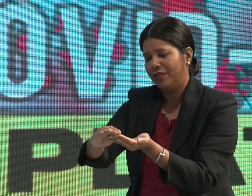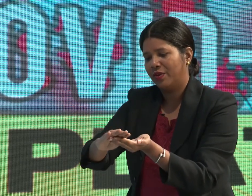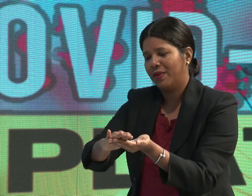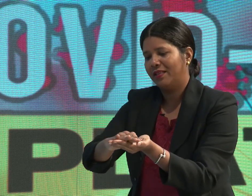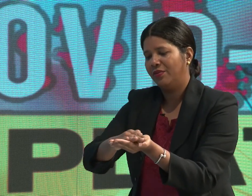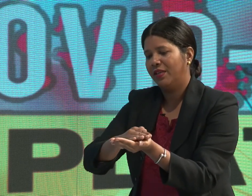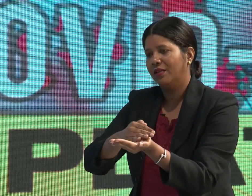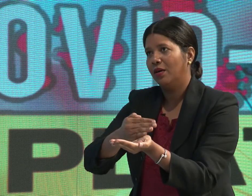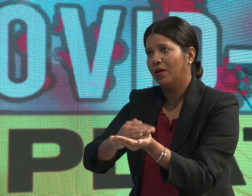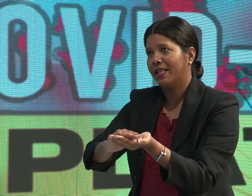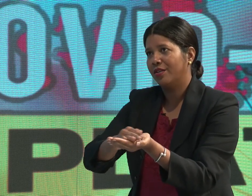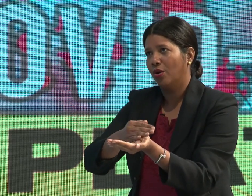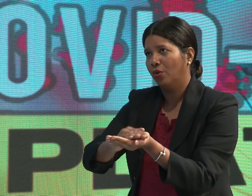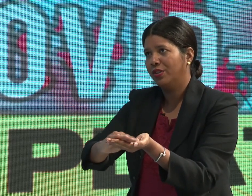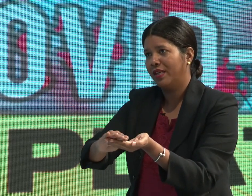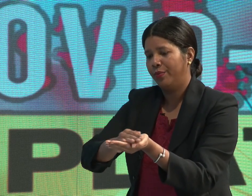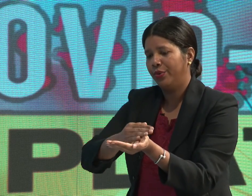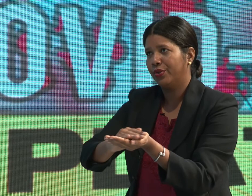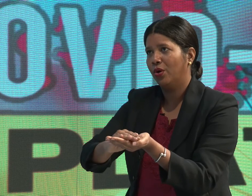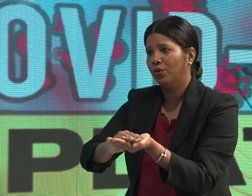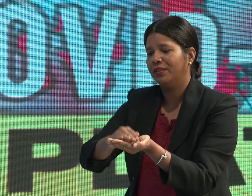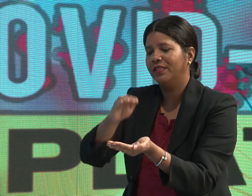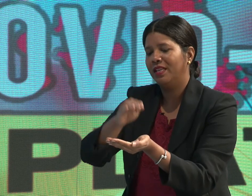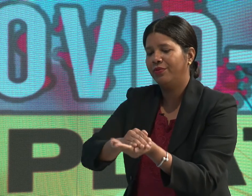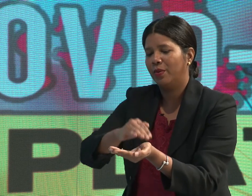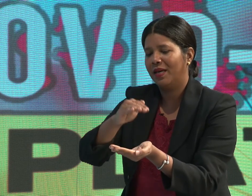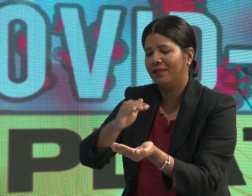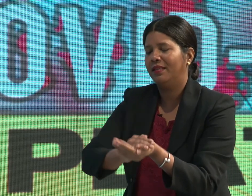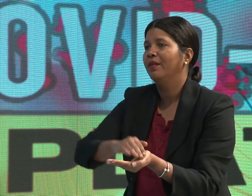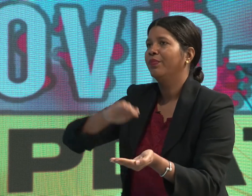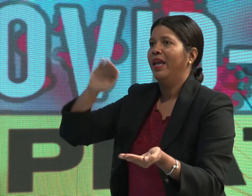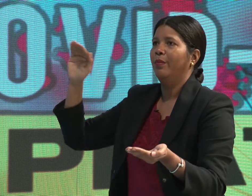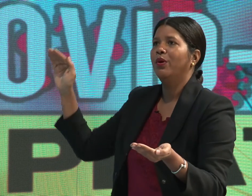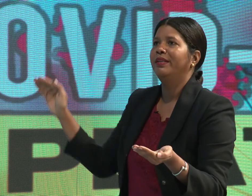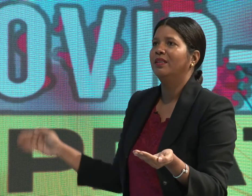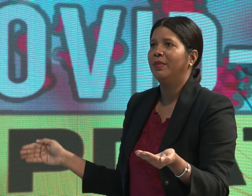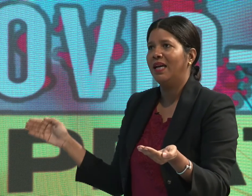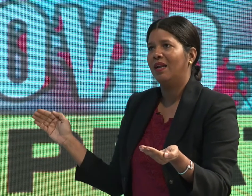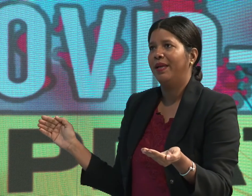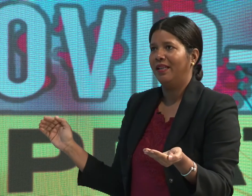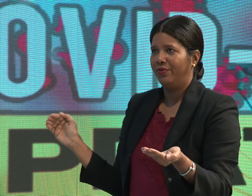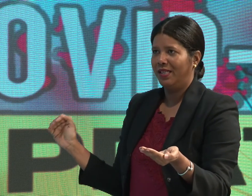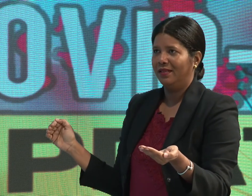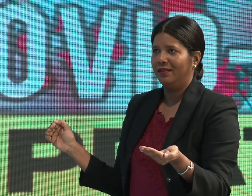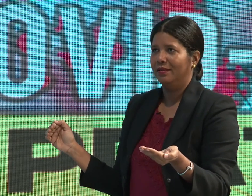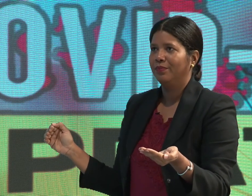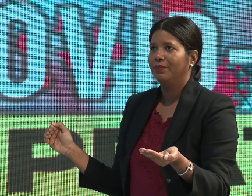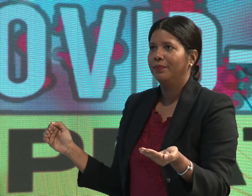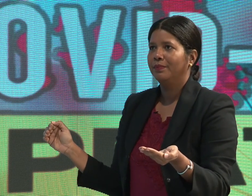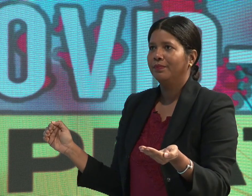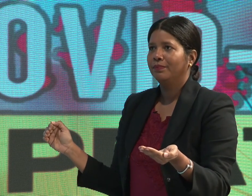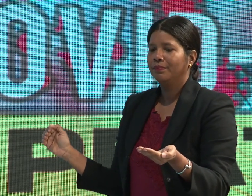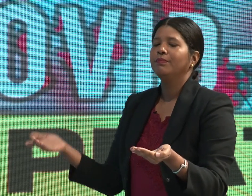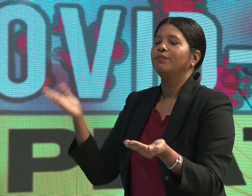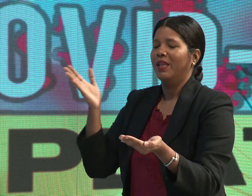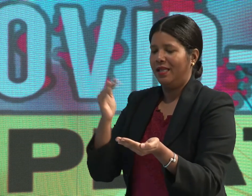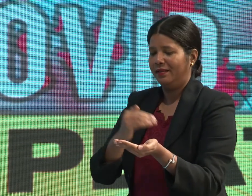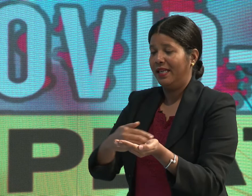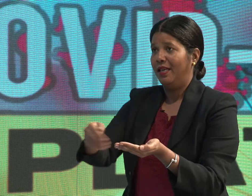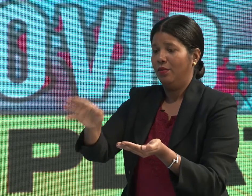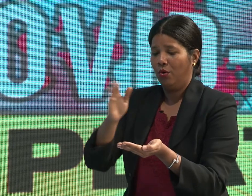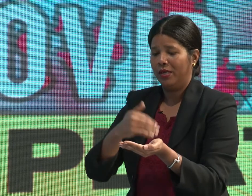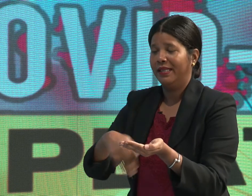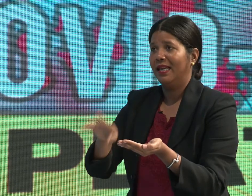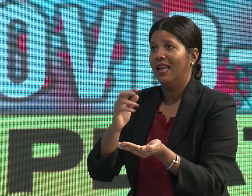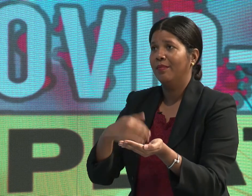aanvragen dus informatie van de crèchehouders en peuterhouders, die informatie hebben we gedeeld met arbeid en financiën. Aha. Okay. En